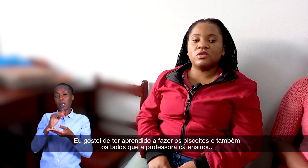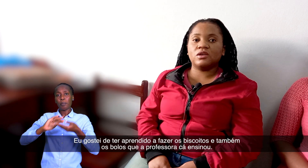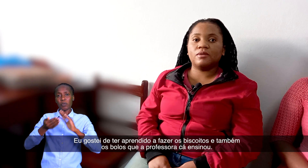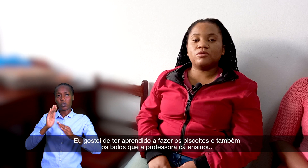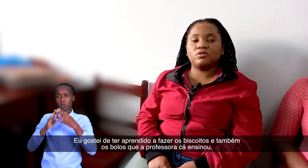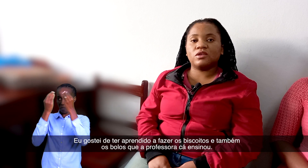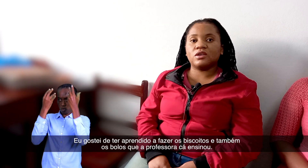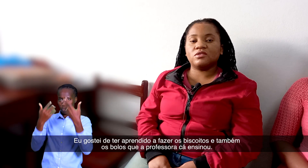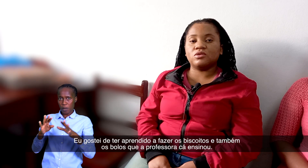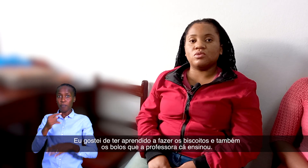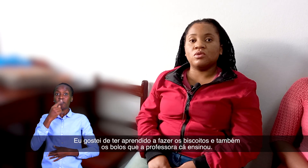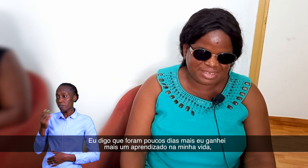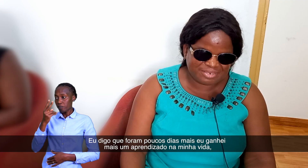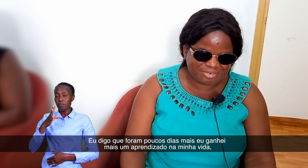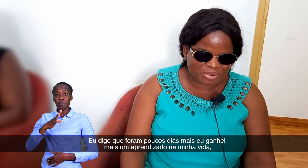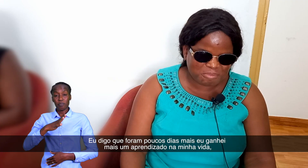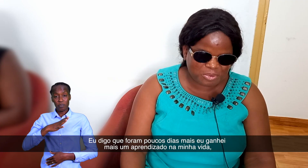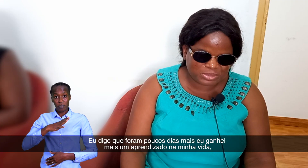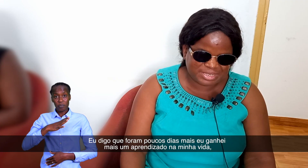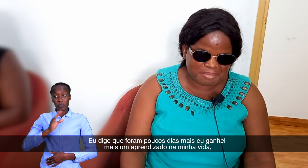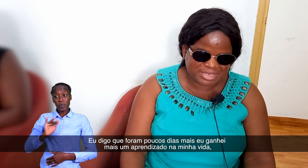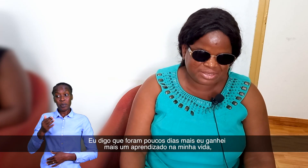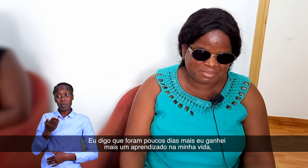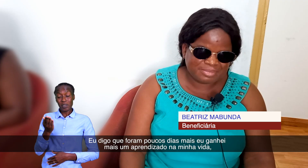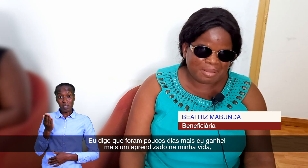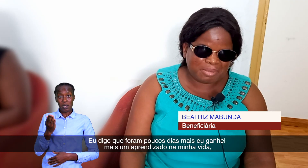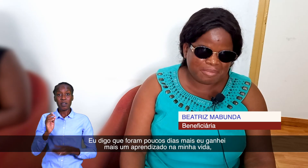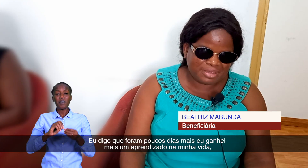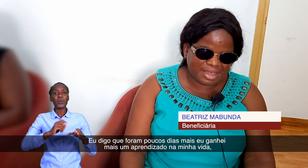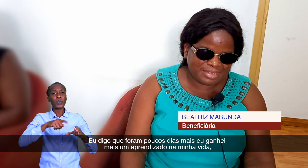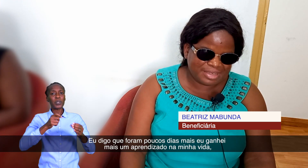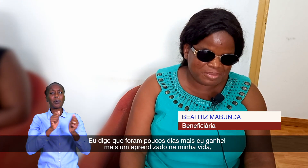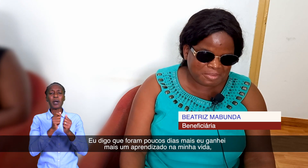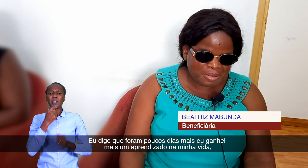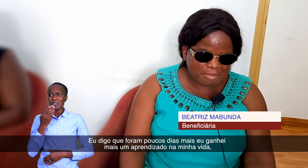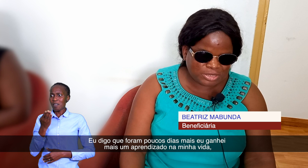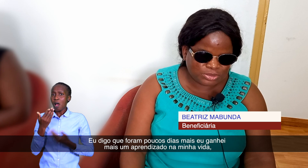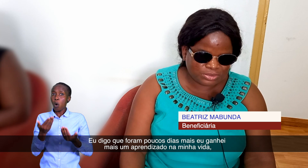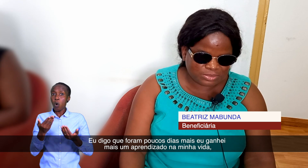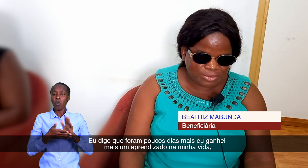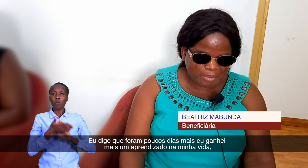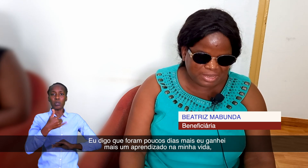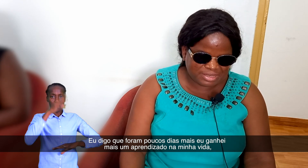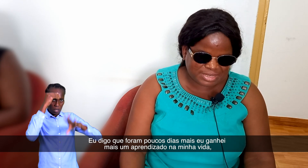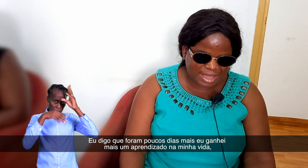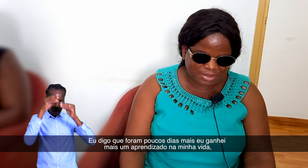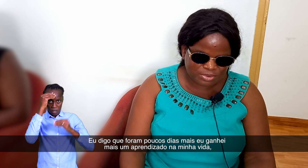que a professora já ensinou. E foram poucos dias, mas para mim ganhei mais um aprendizado